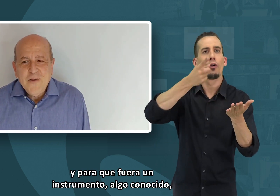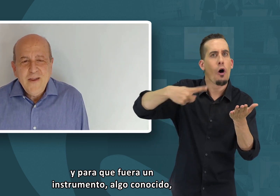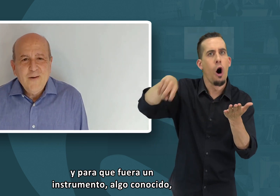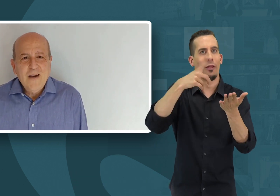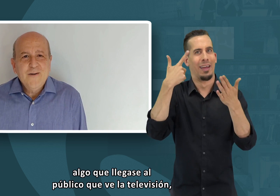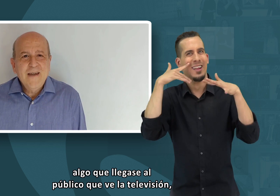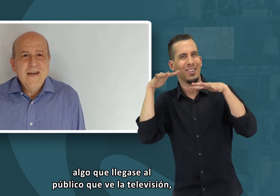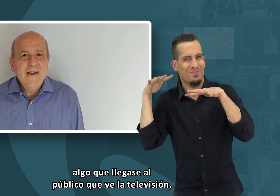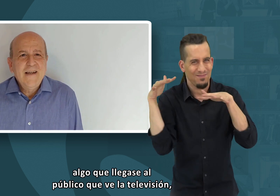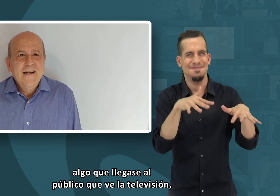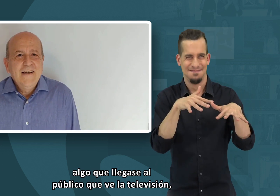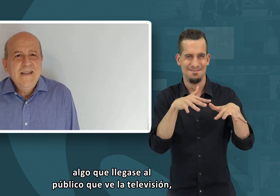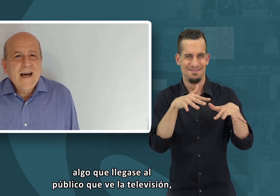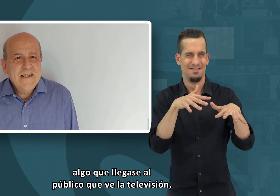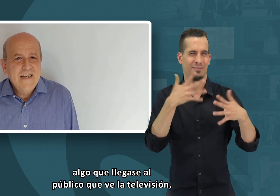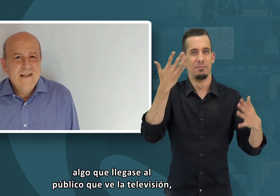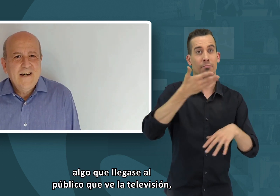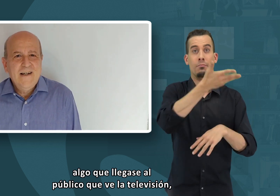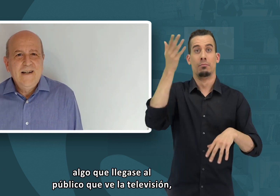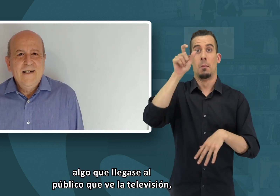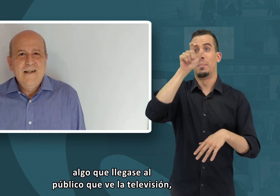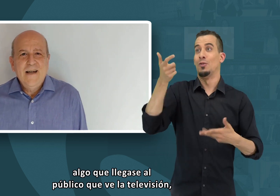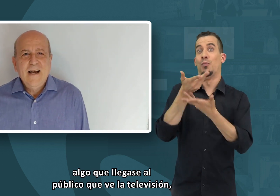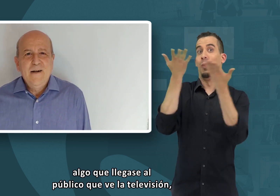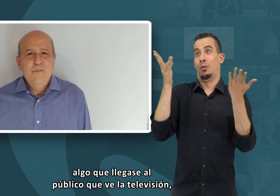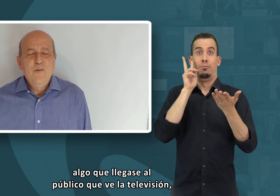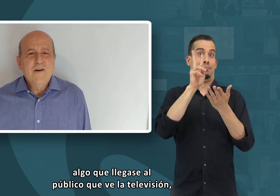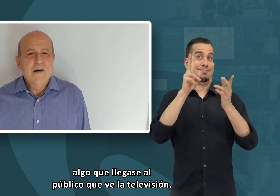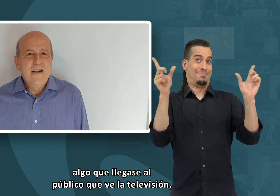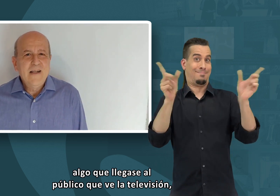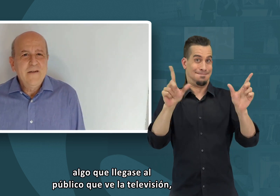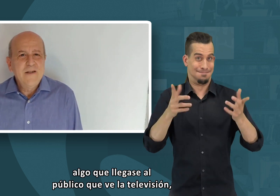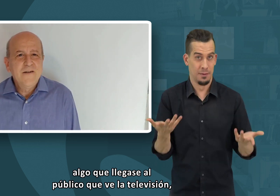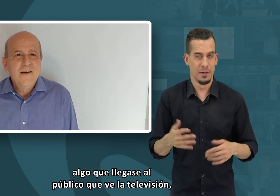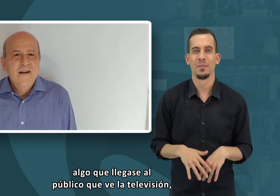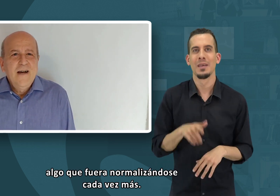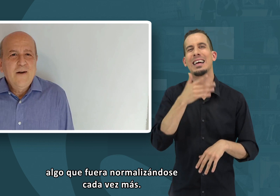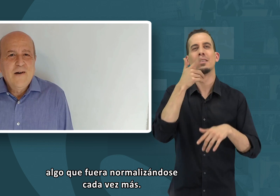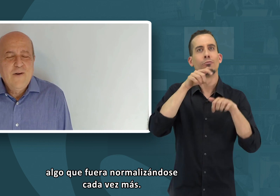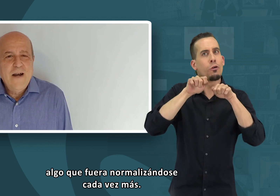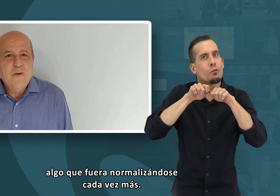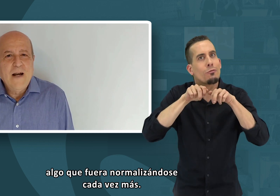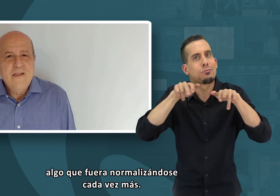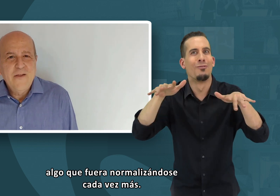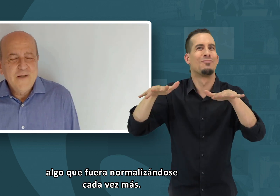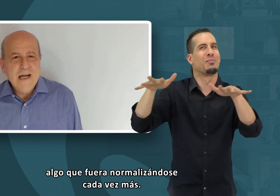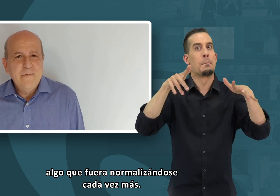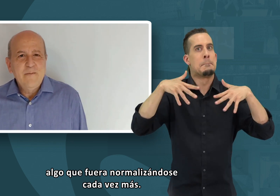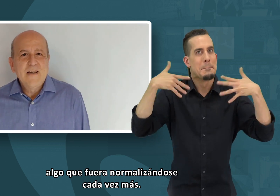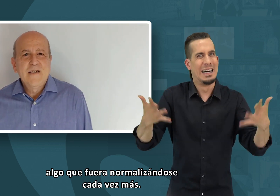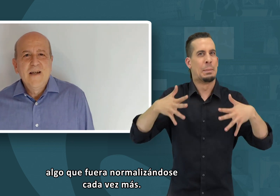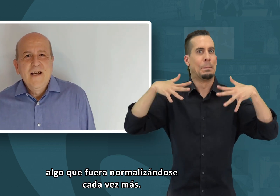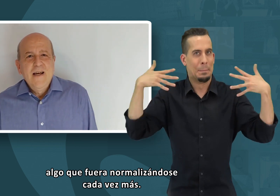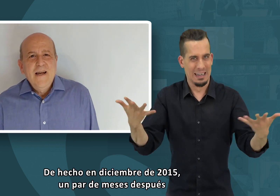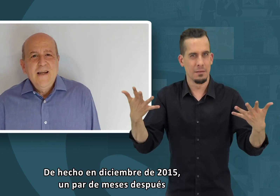algo conocido, algo que llegase al público que ve la televisión, algo que fuera normalizándose cada